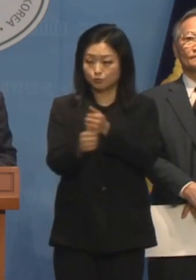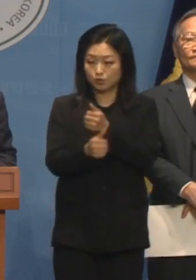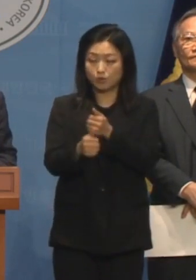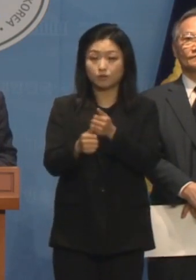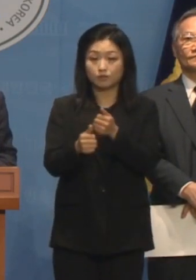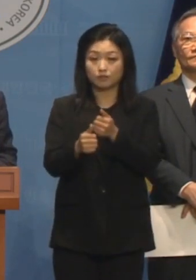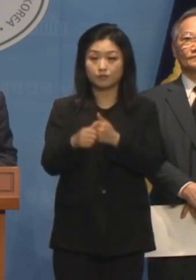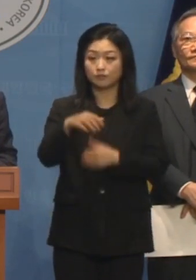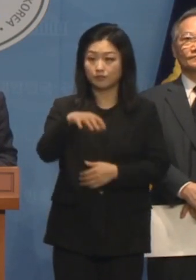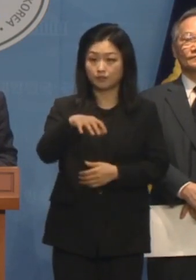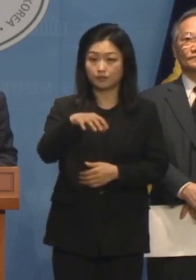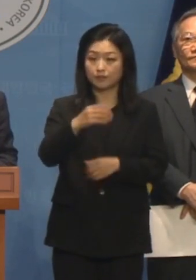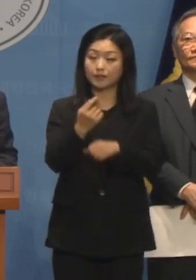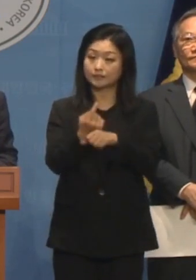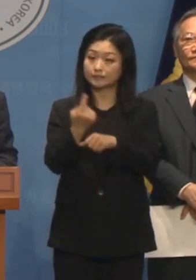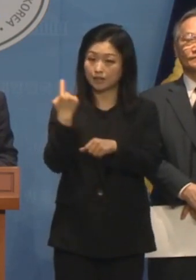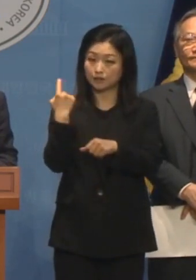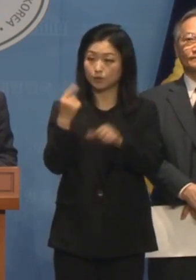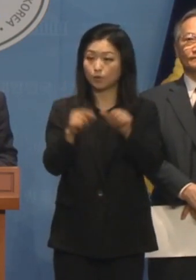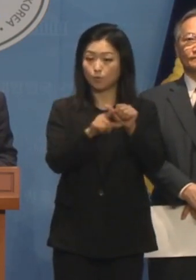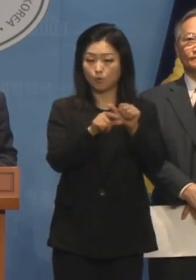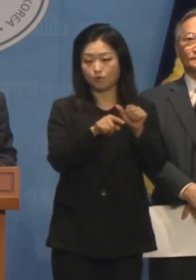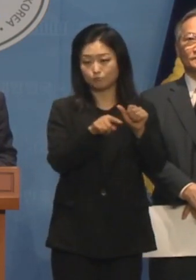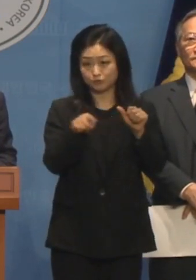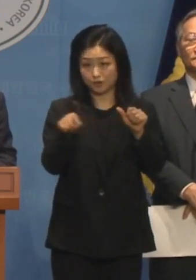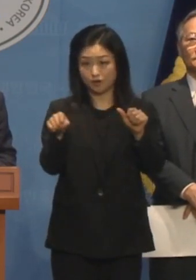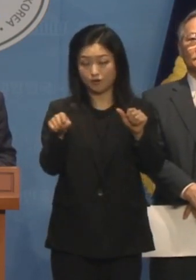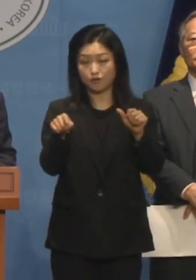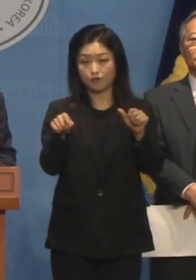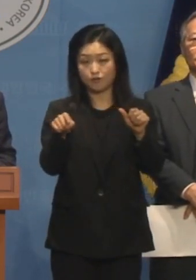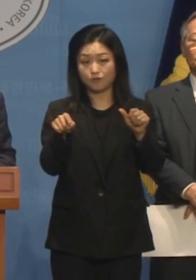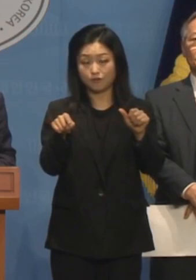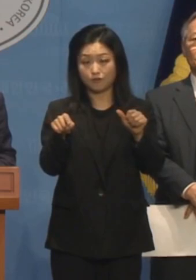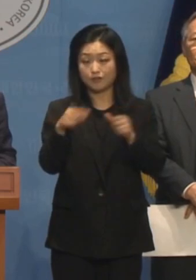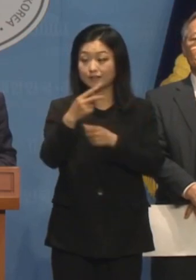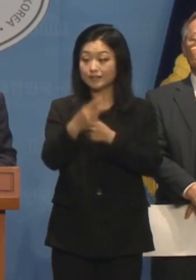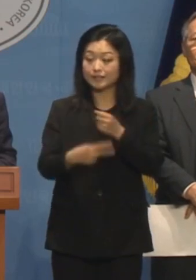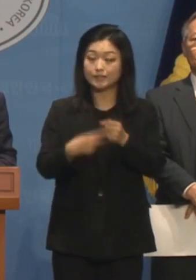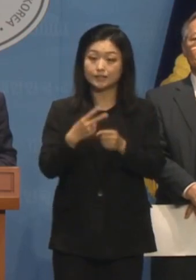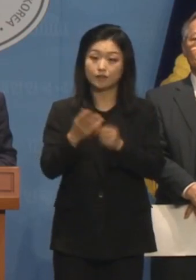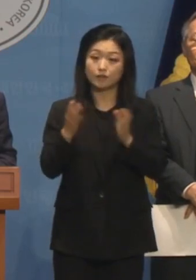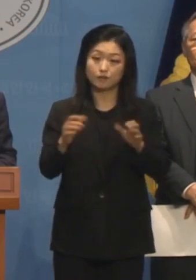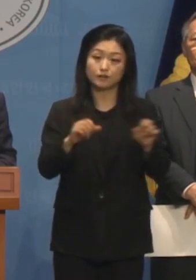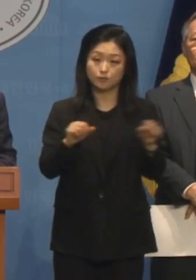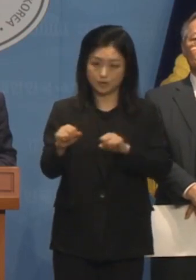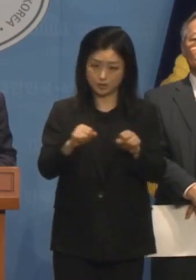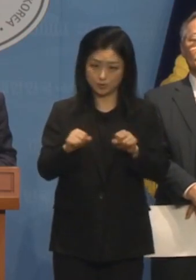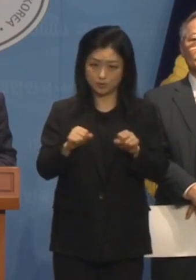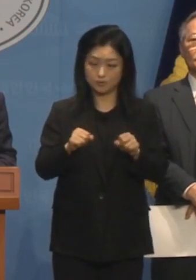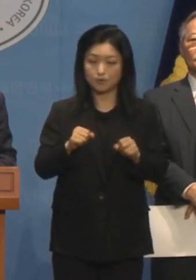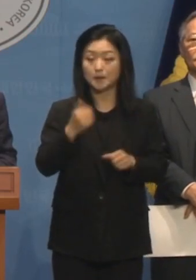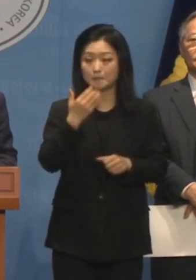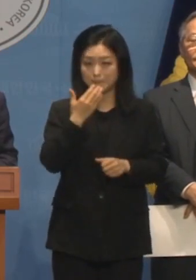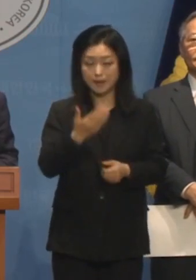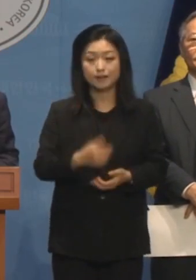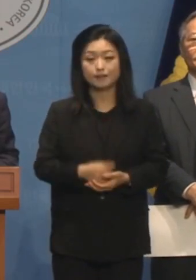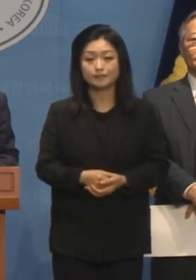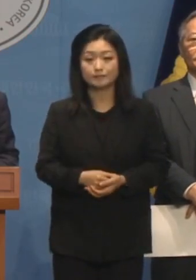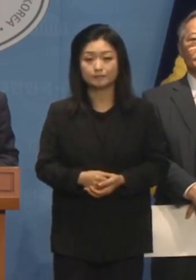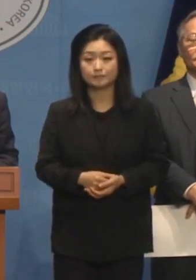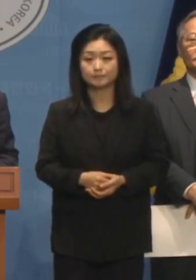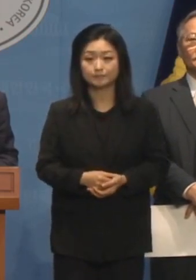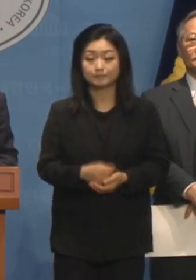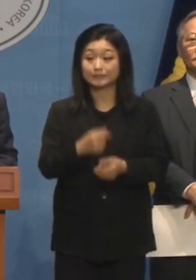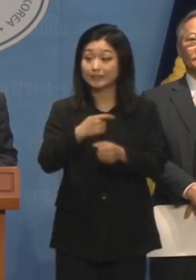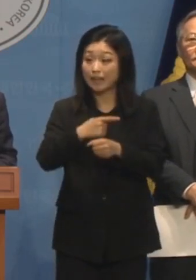전문위원회는 작년 5월부터 시작을 해서 2년간 활동하도록 되어 있습니다.